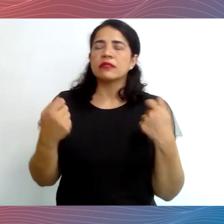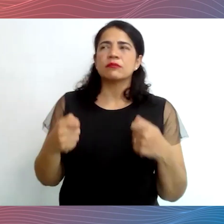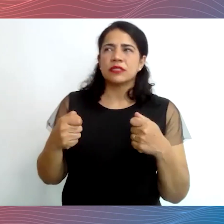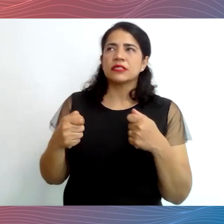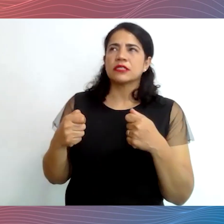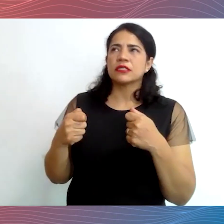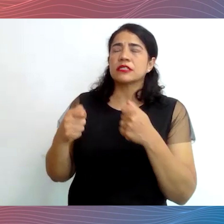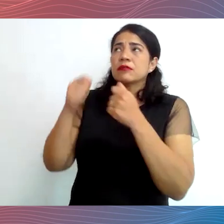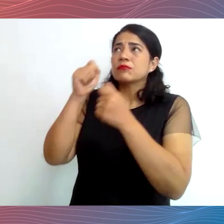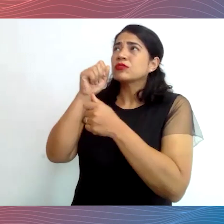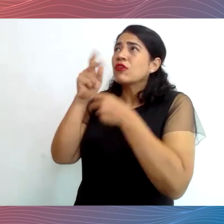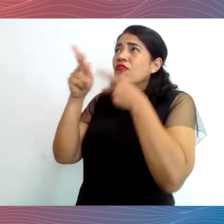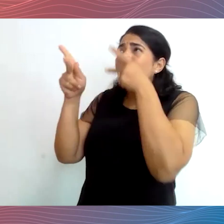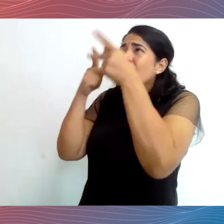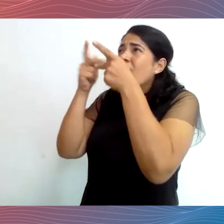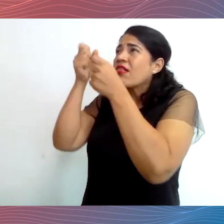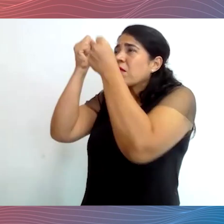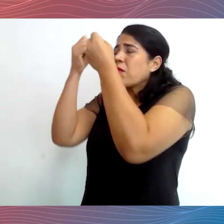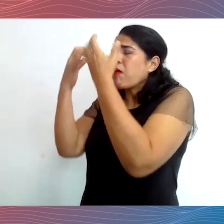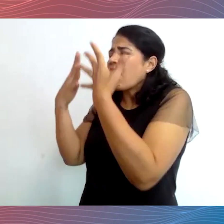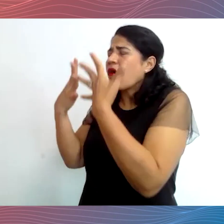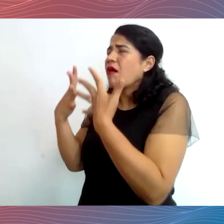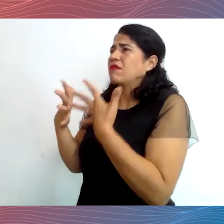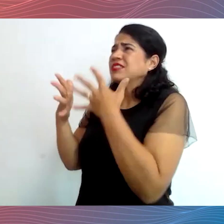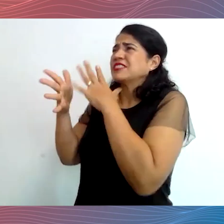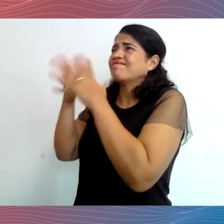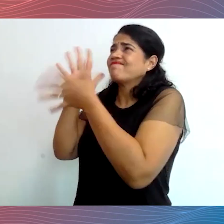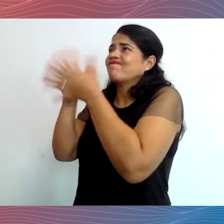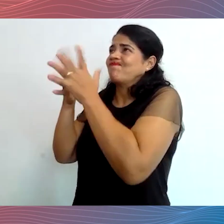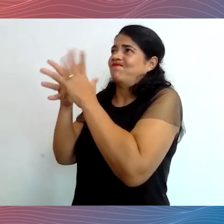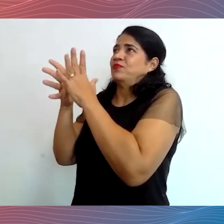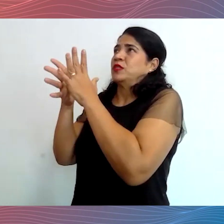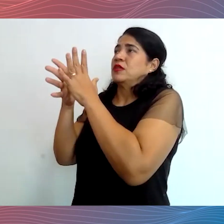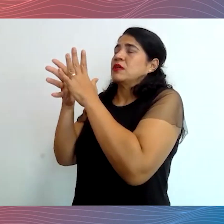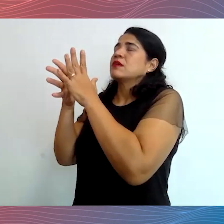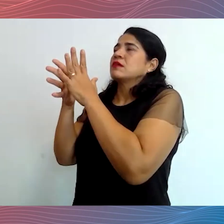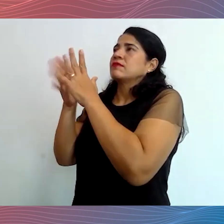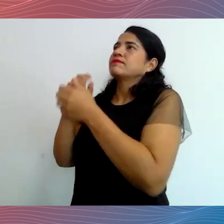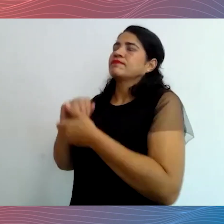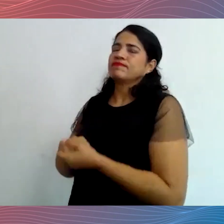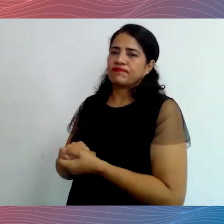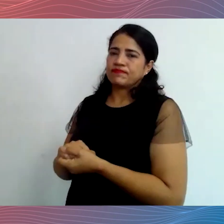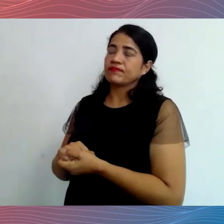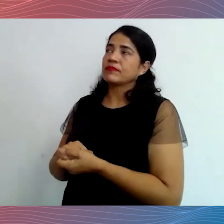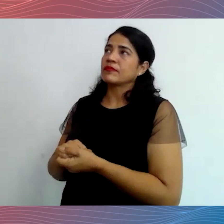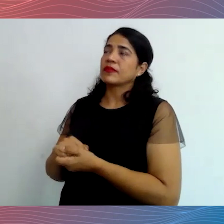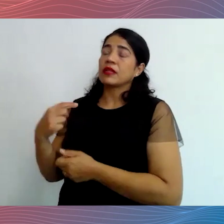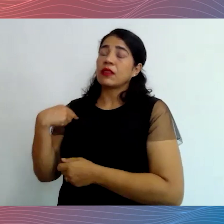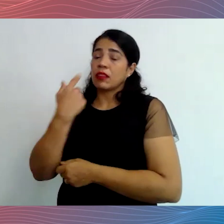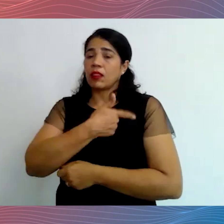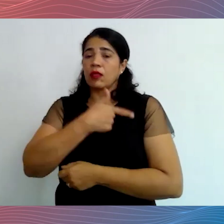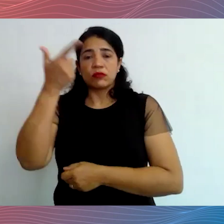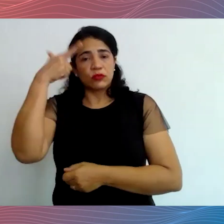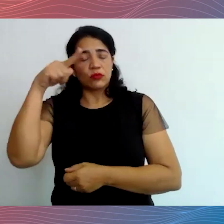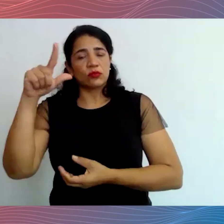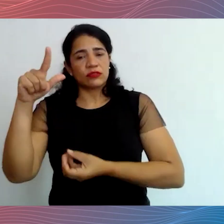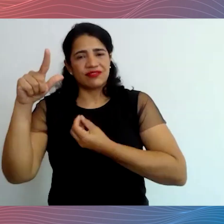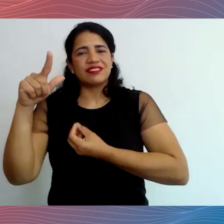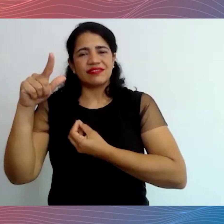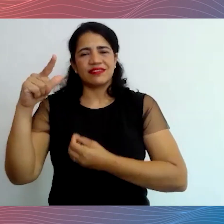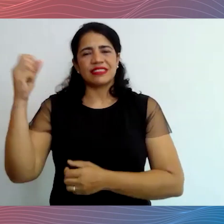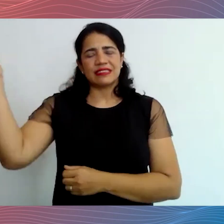luz. Como consequência de andar na luz, mantemos sempre um espírito contrito e arrependido, irmão,